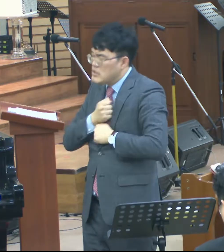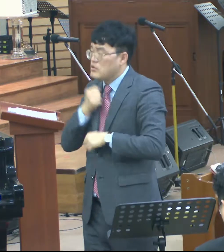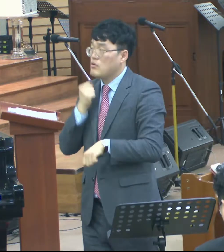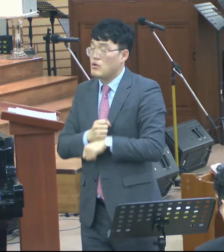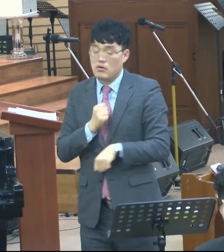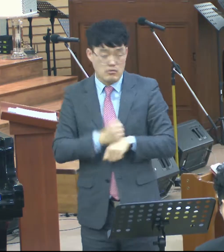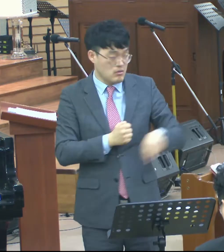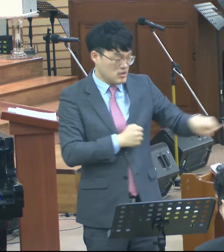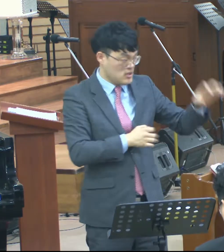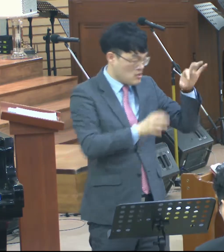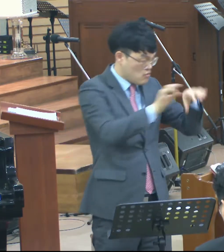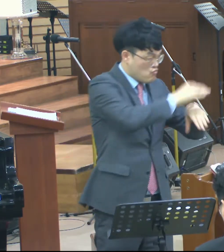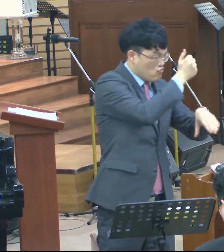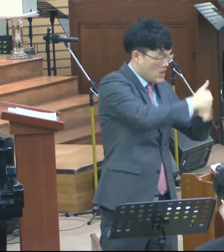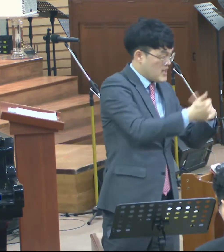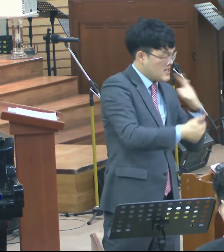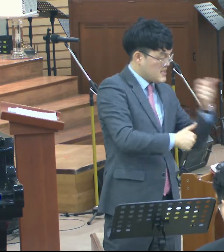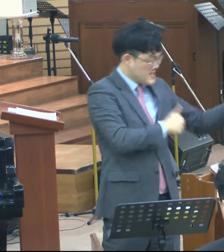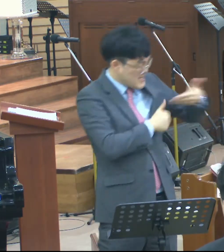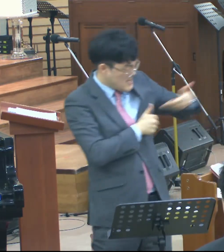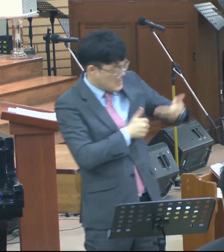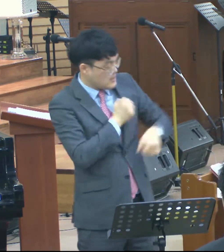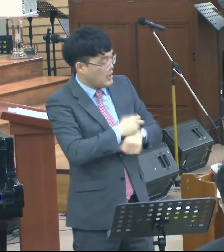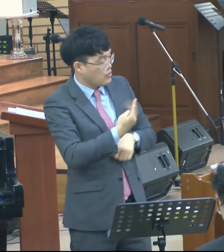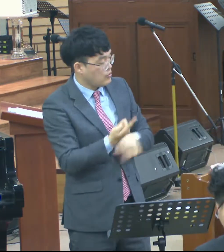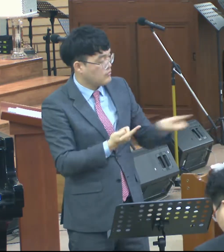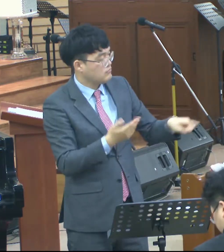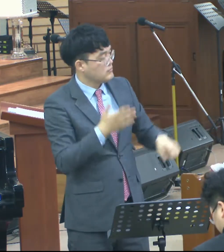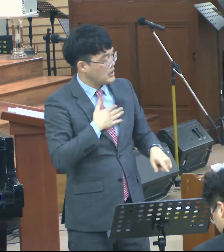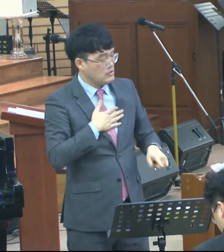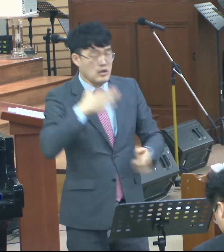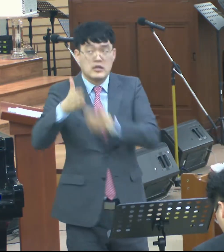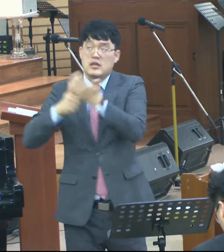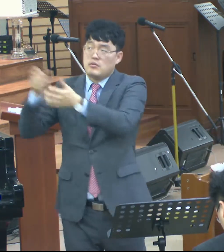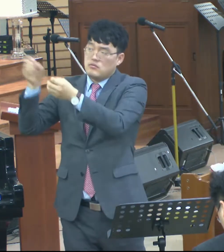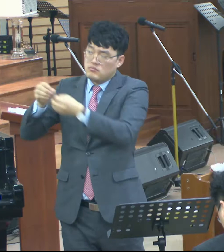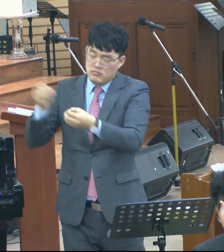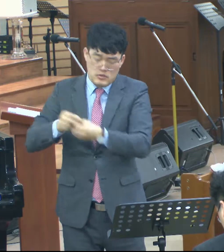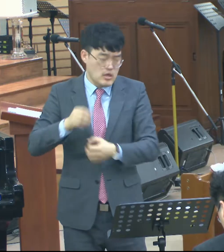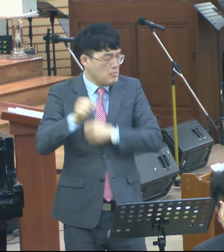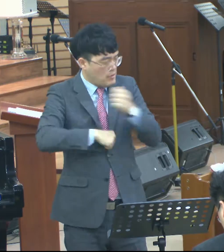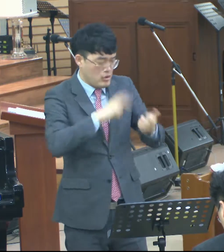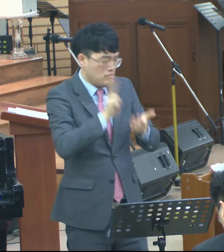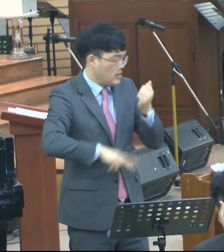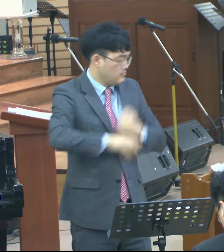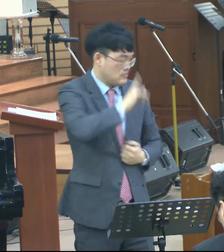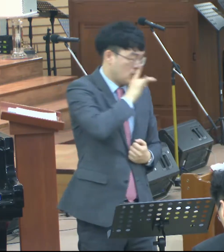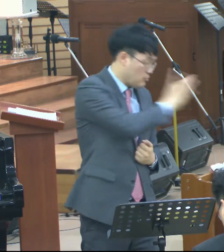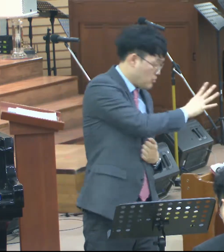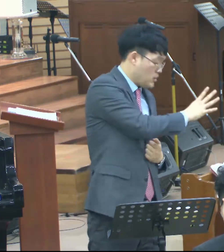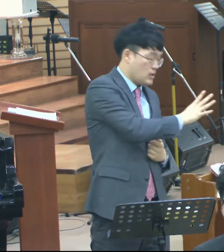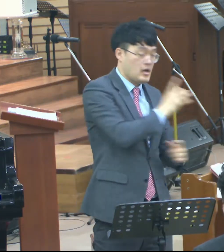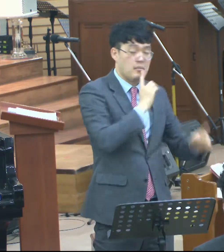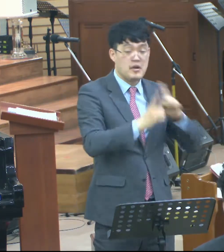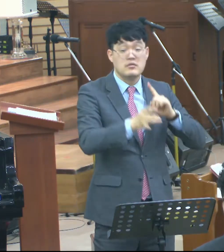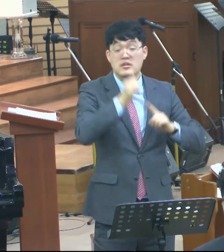하나님이 남겨놓은 의인 중에 하나가 아니겠습니까? 교회 안에서도 하나님 법을 잘 지키는 분들이